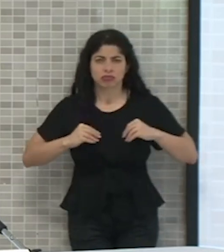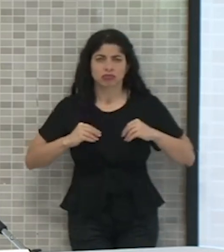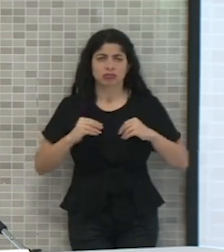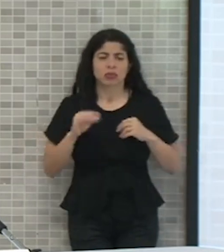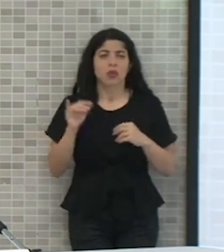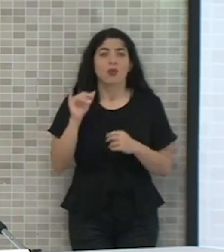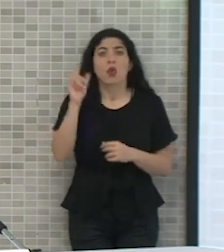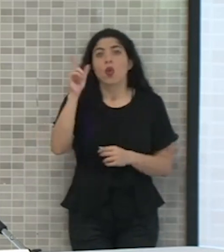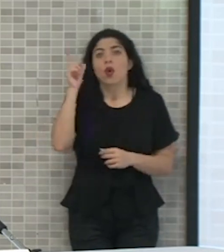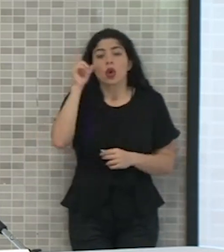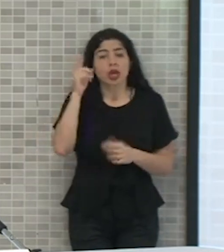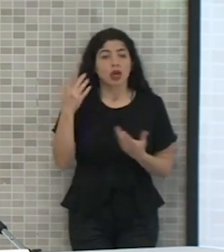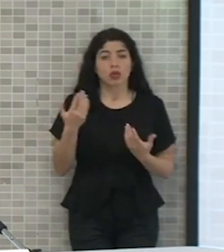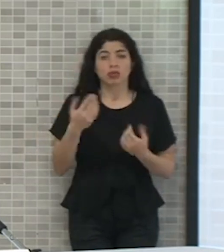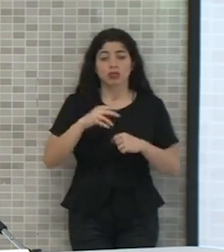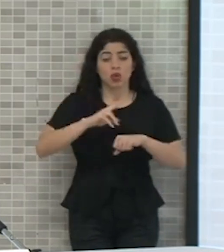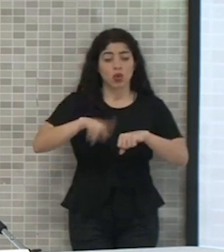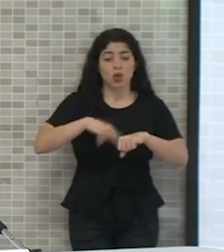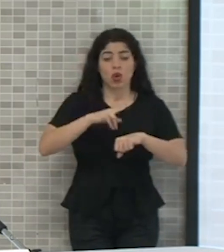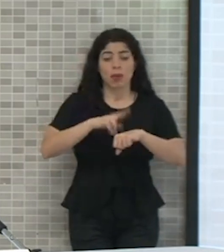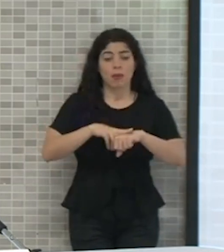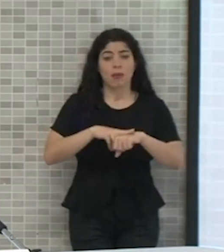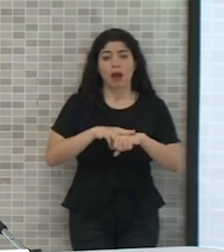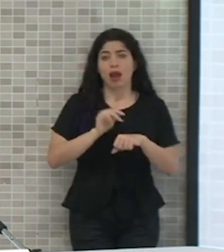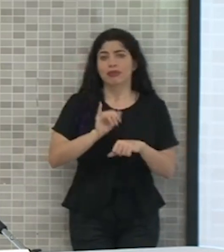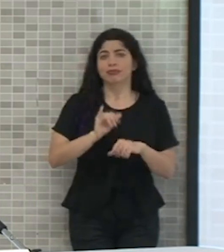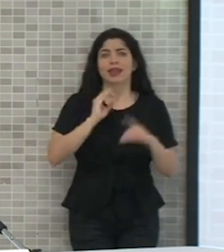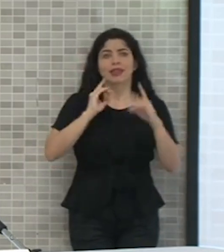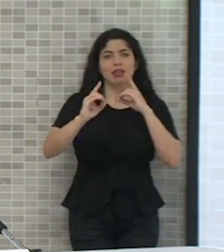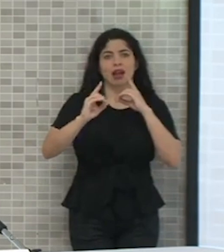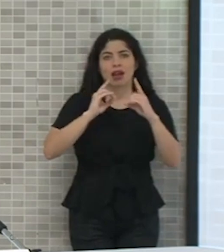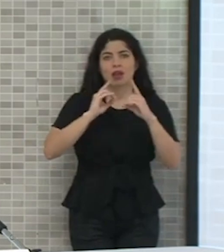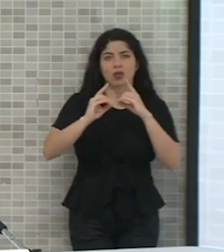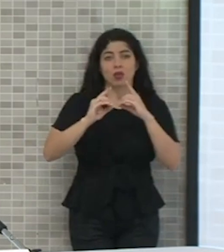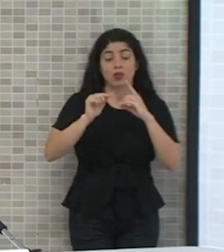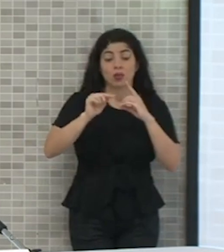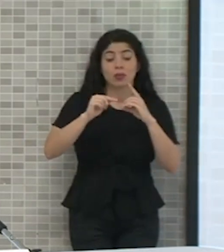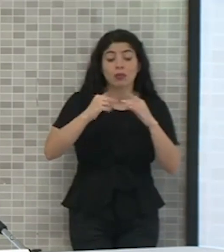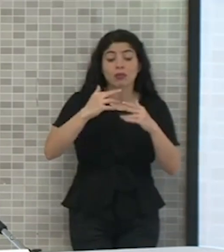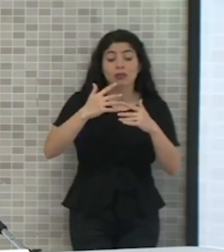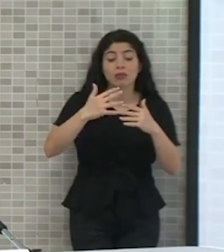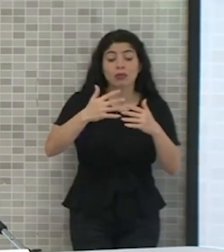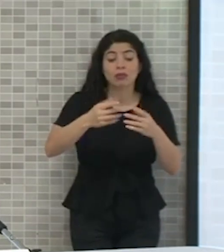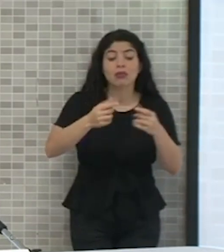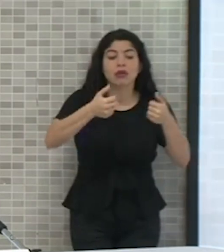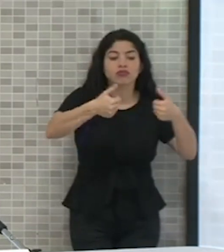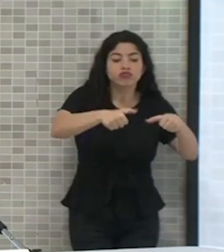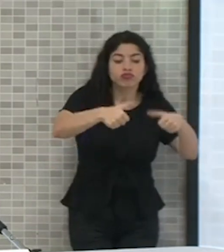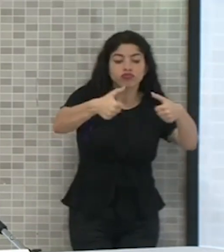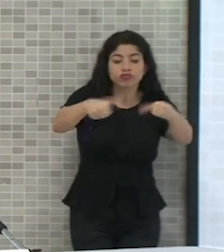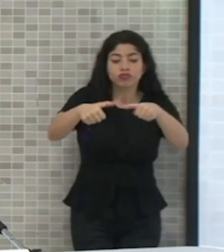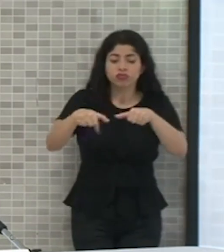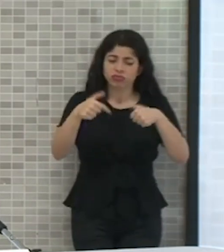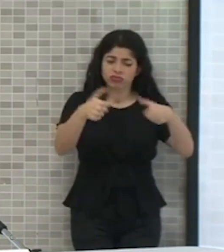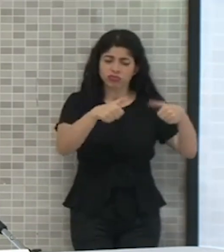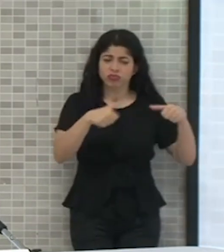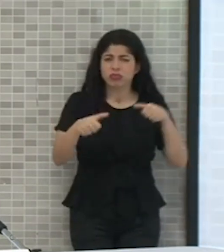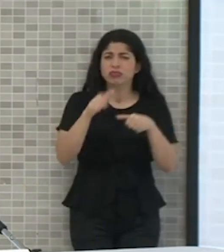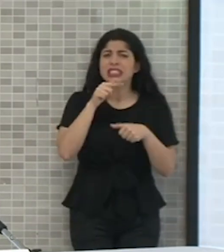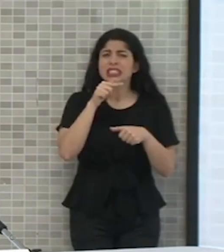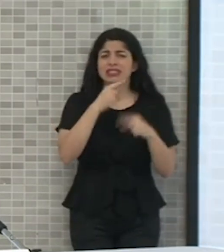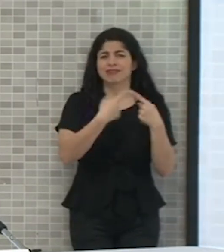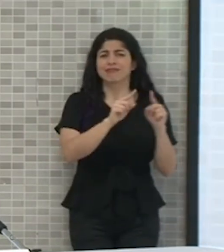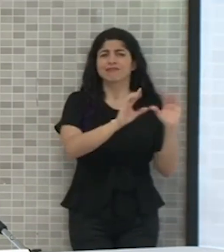lógico y normal el diálogo y los acuerdos entre las distintas y